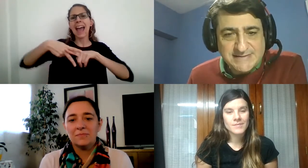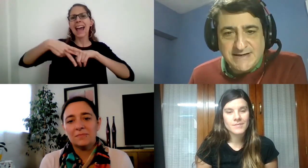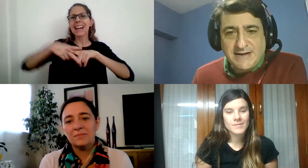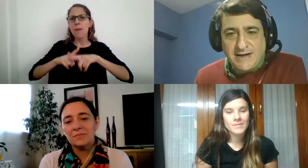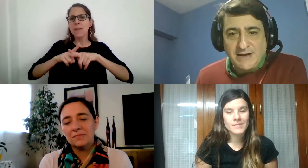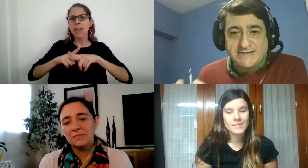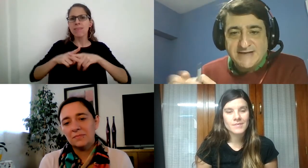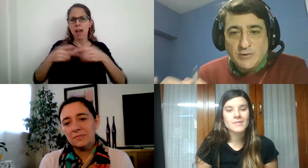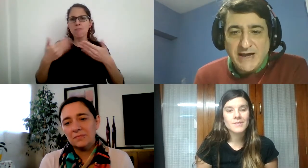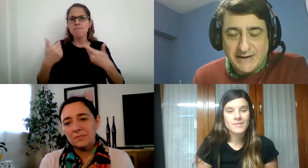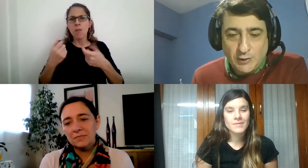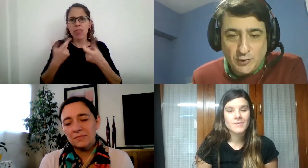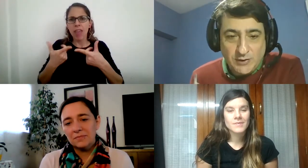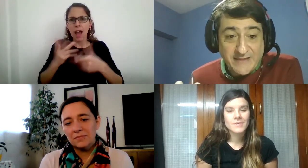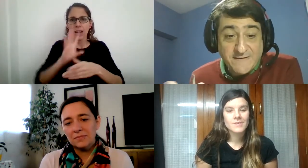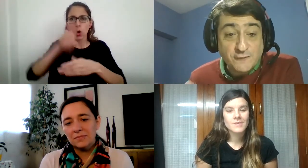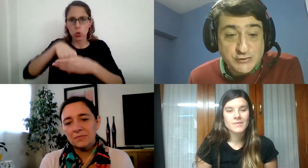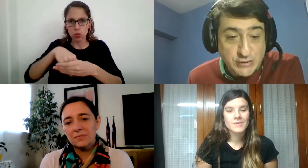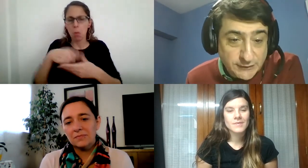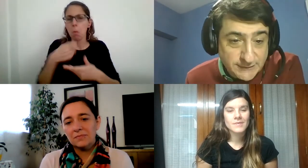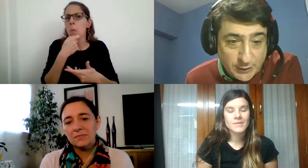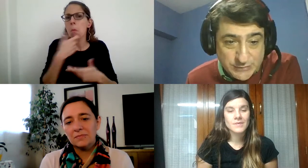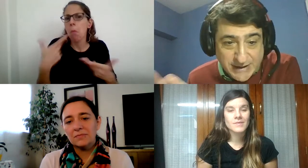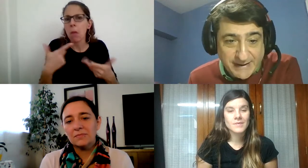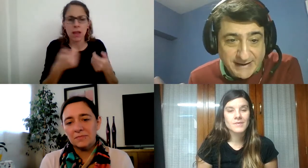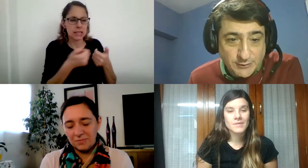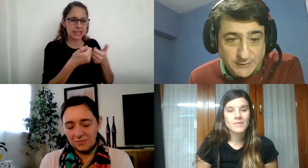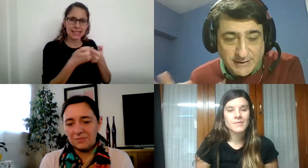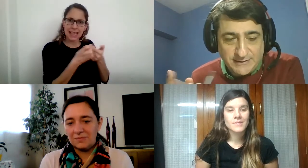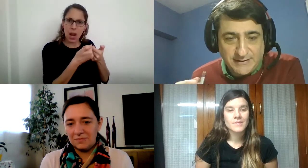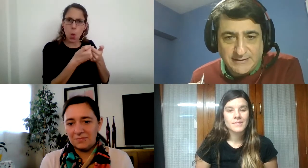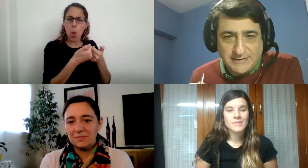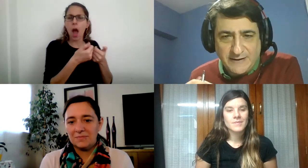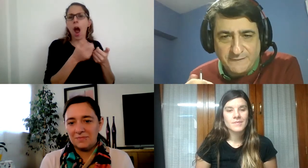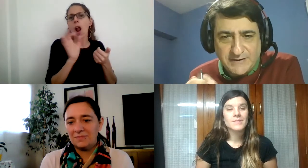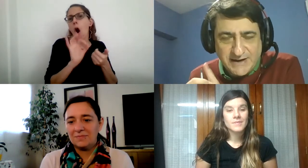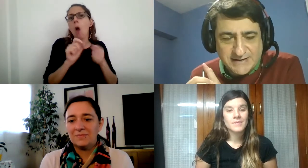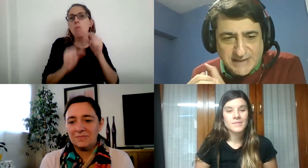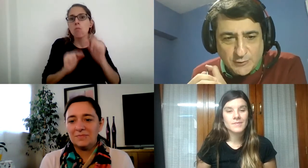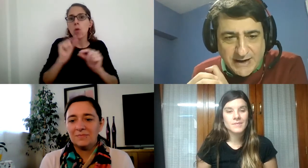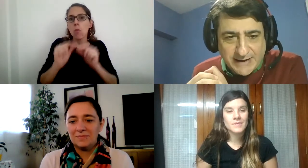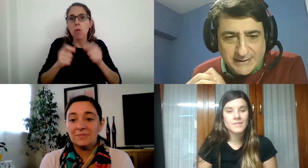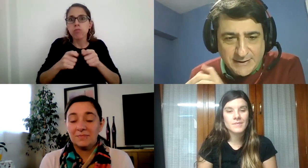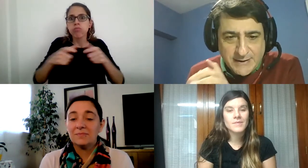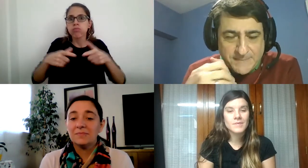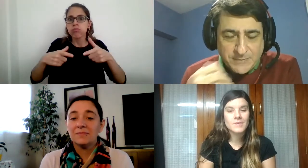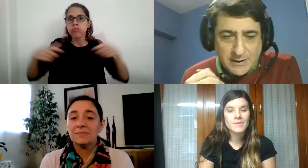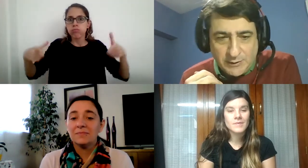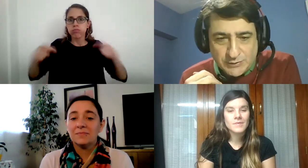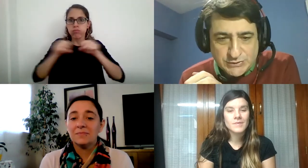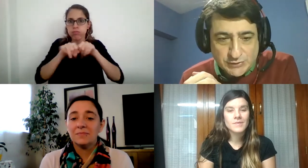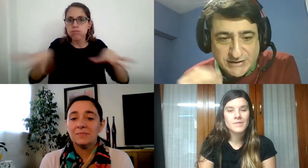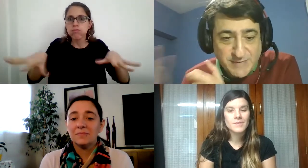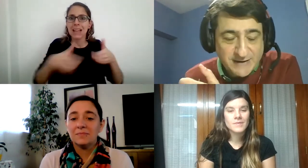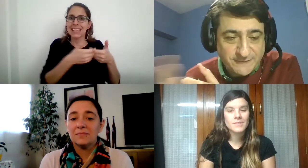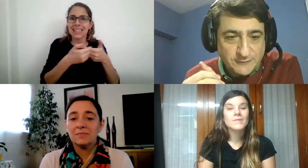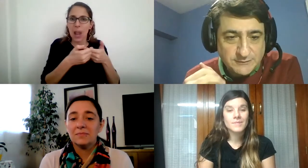pensaba si el celular o la difusión de los aparatos de telefonía celular,